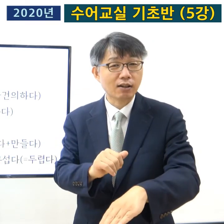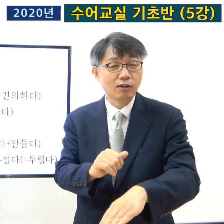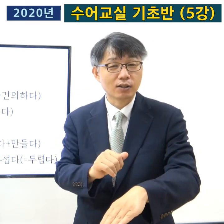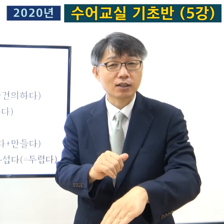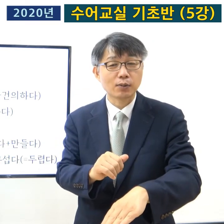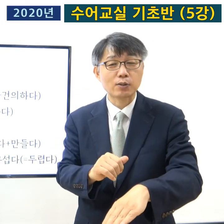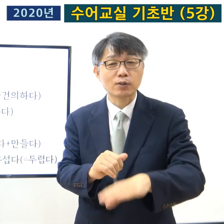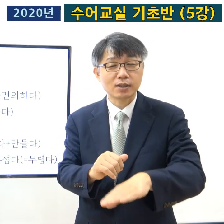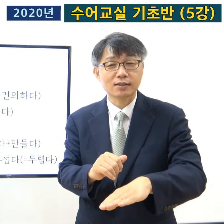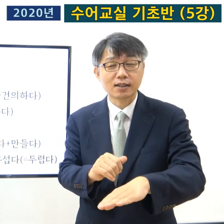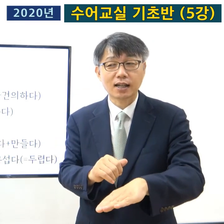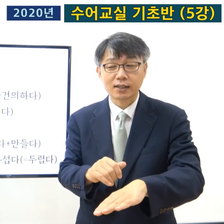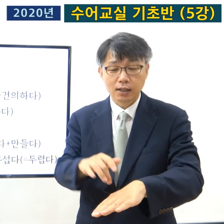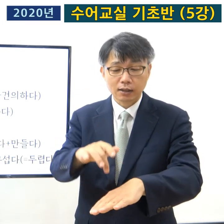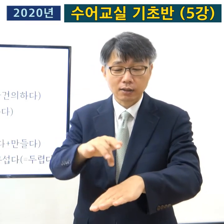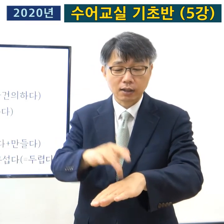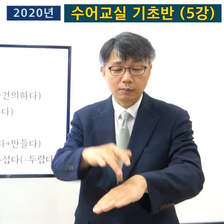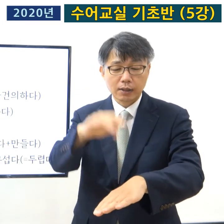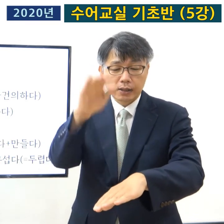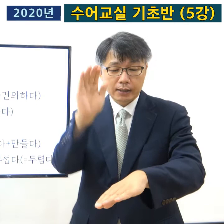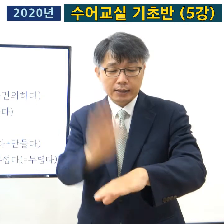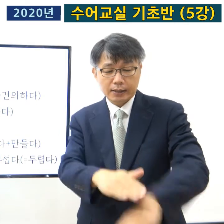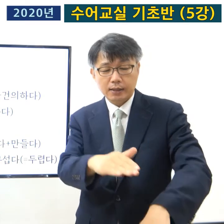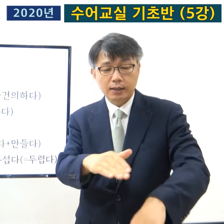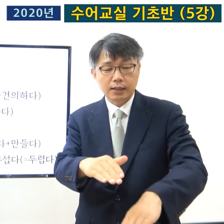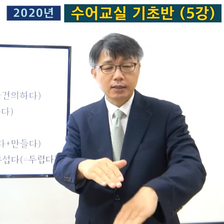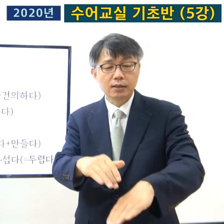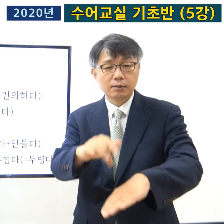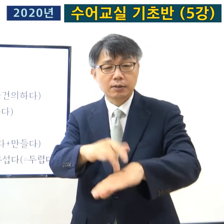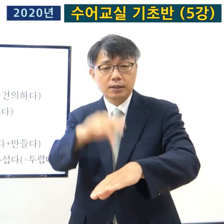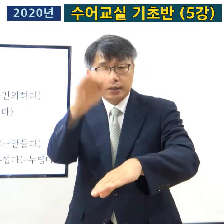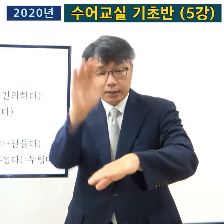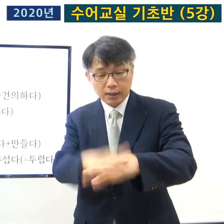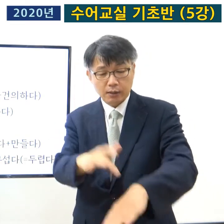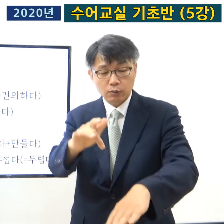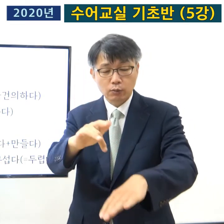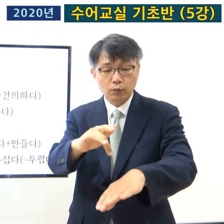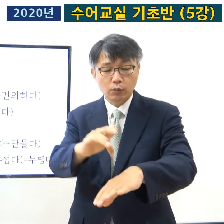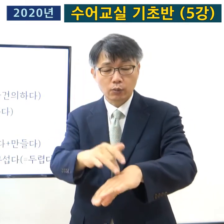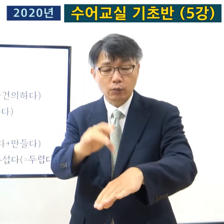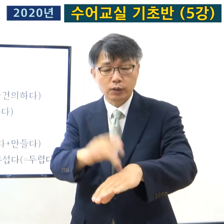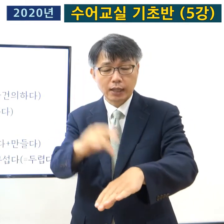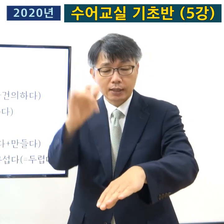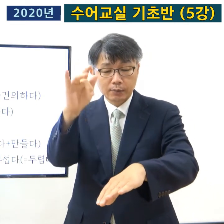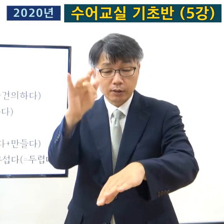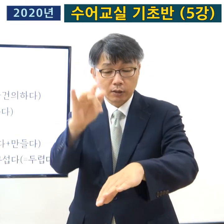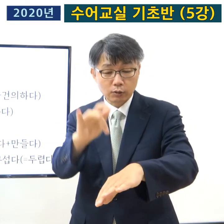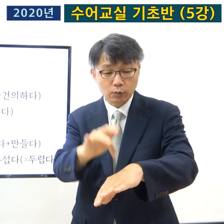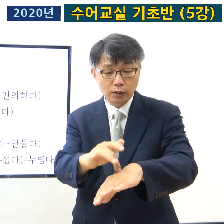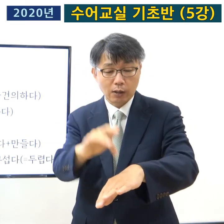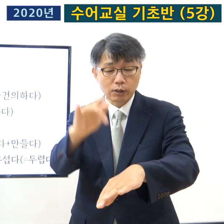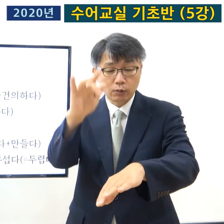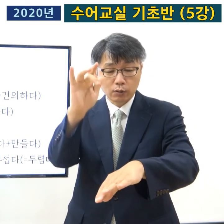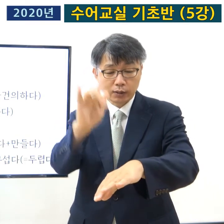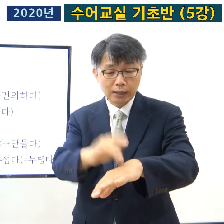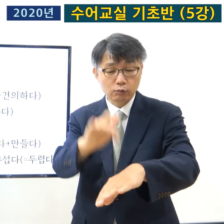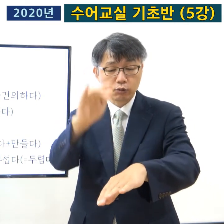때렸잖아요. 왼손 쓰는 습관 그런 것처럼 이렇게 딱 치는 거예요. 습관 손을 딱 가르치면서 손 가운데 손으로 딱